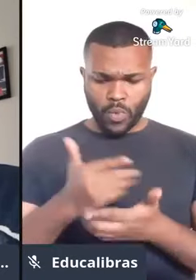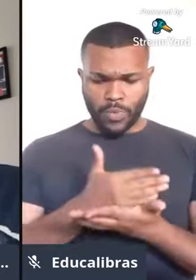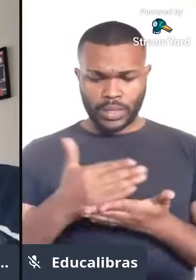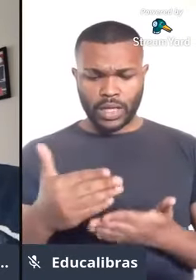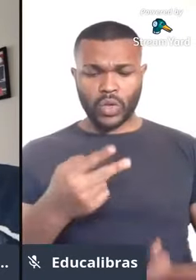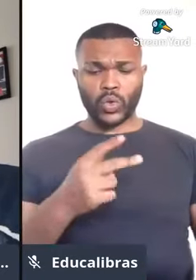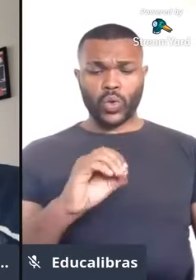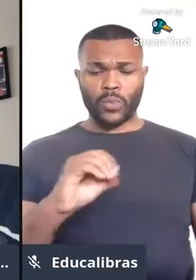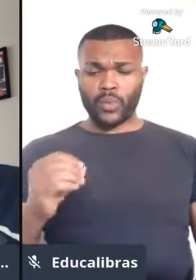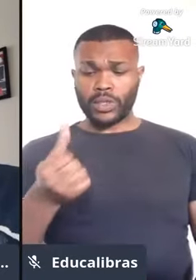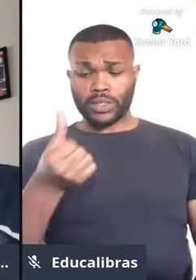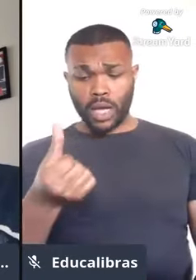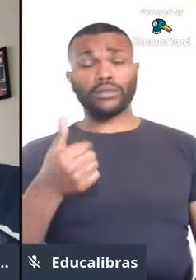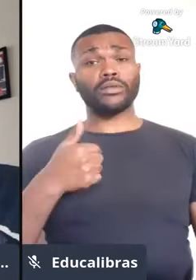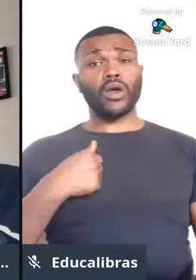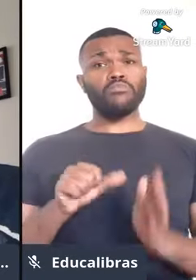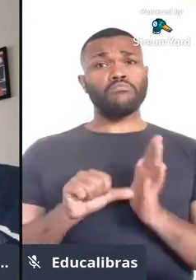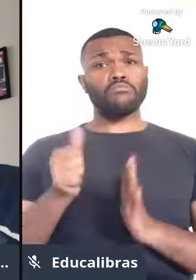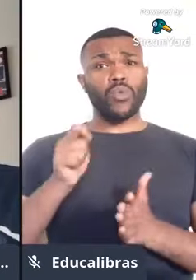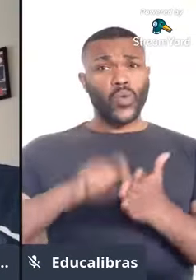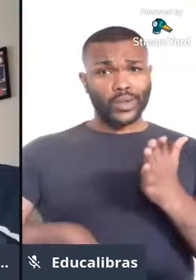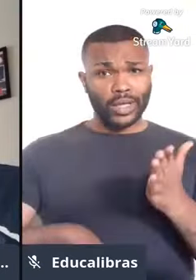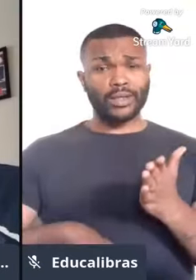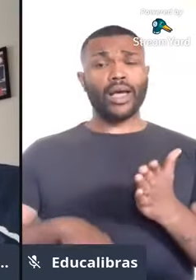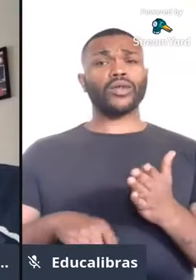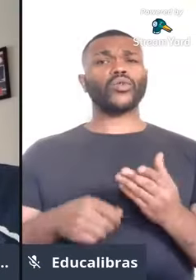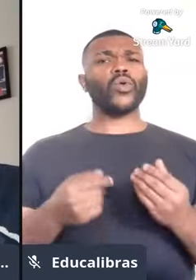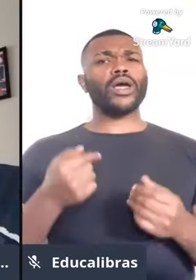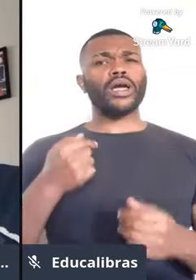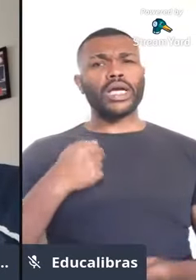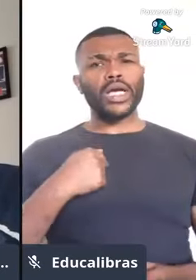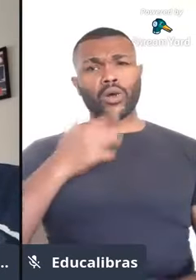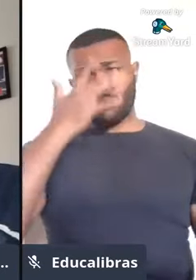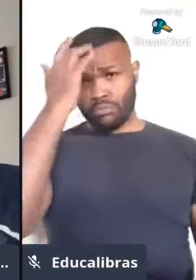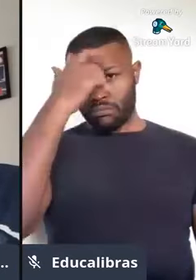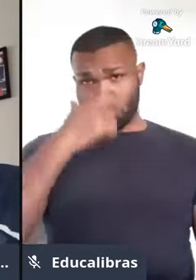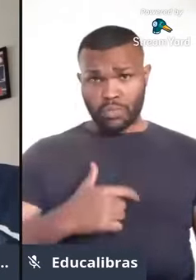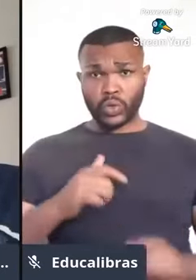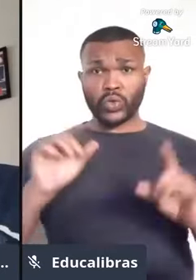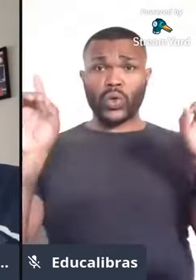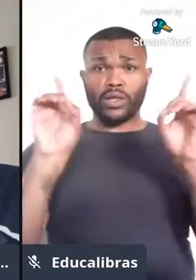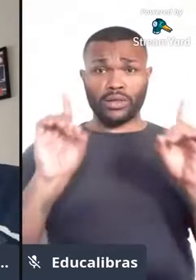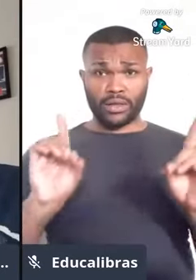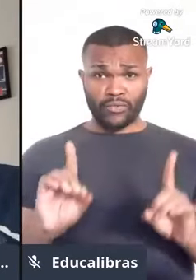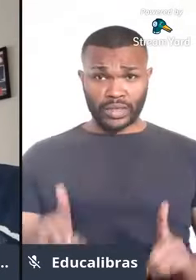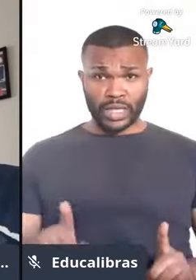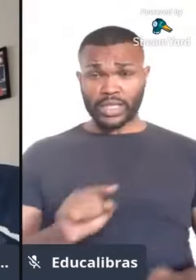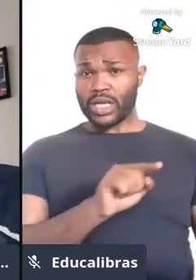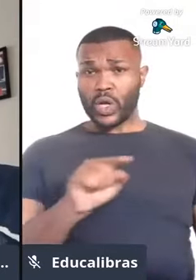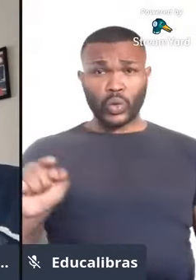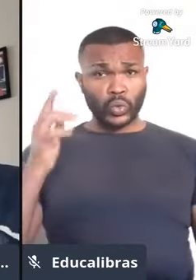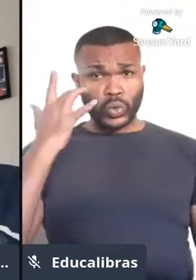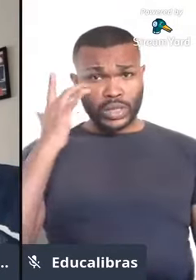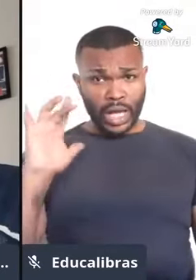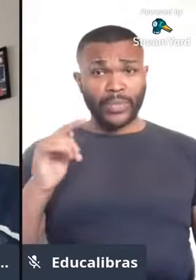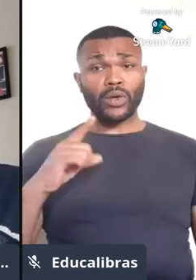pela primeira vez na minha vida na condição de pessoa com deficiência. Para quem não sabe, eu tenho uma